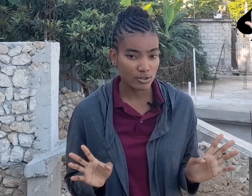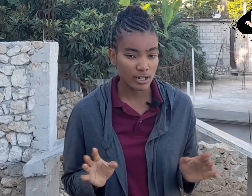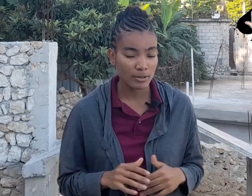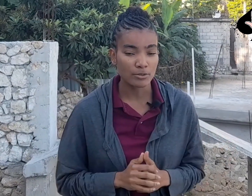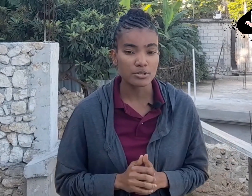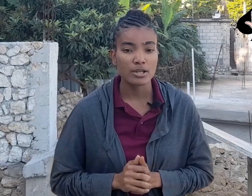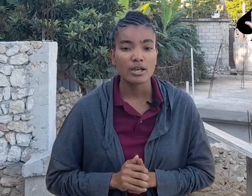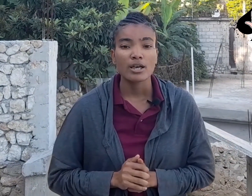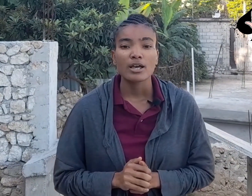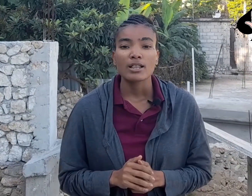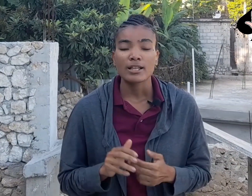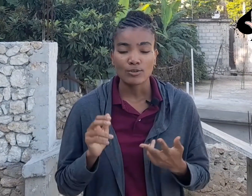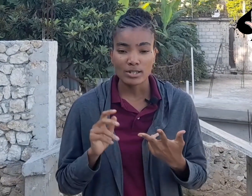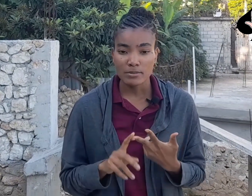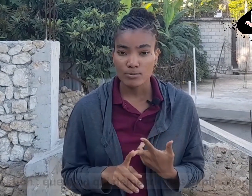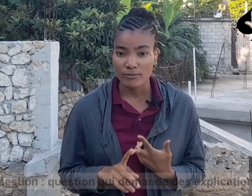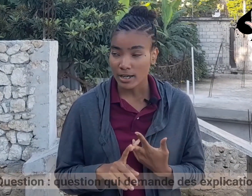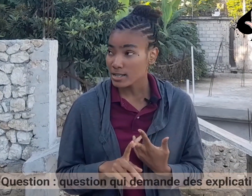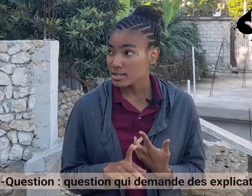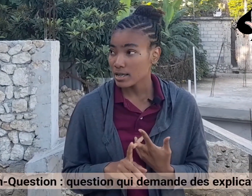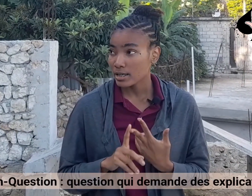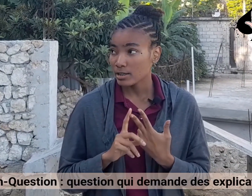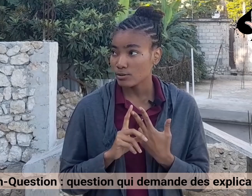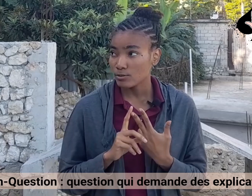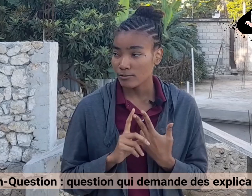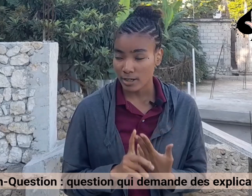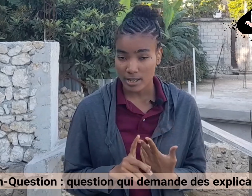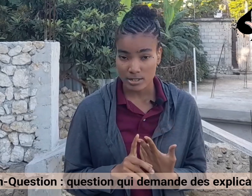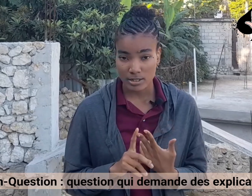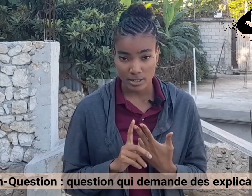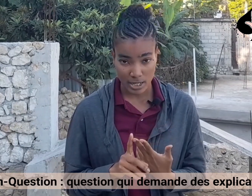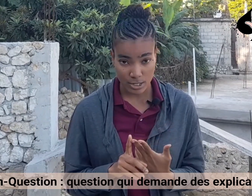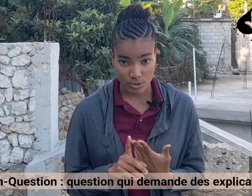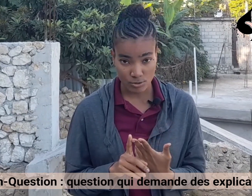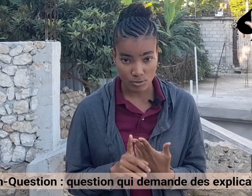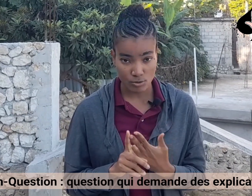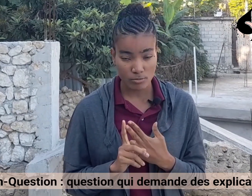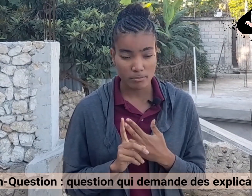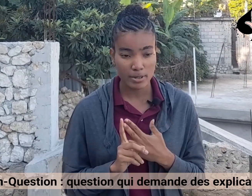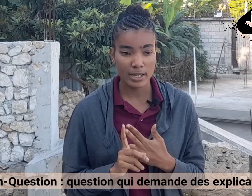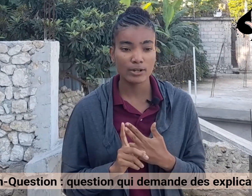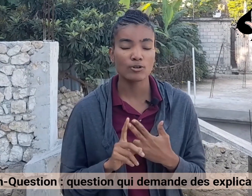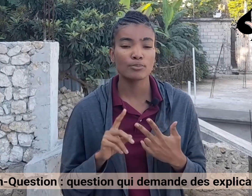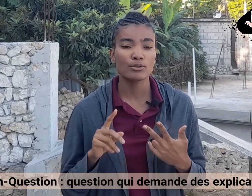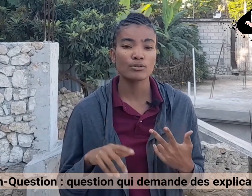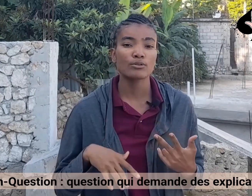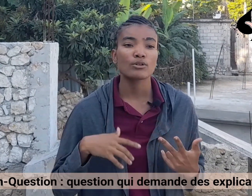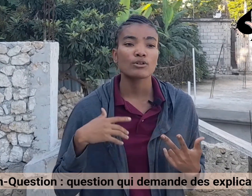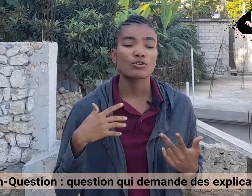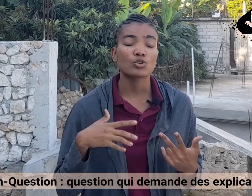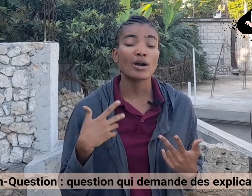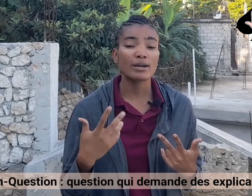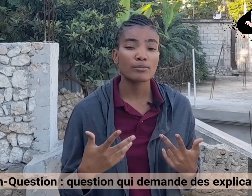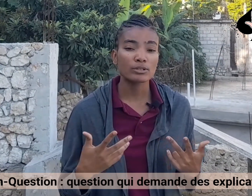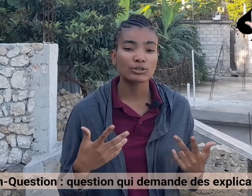la réponse. La troisième type de phrase, c'est une phrase question, mais qu'on doit répondre en donnant